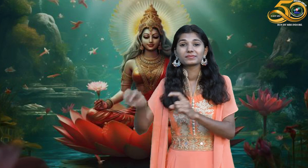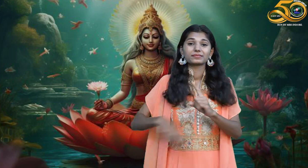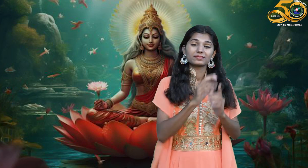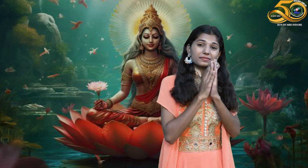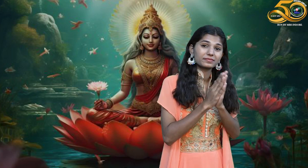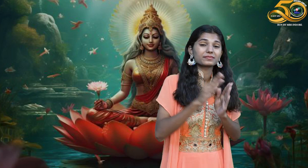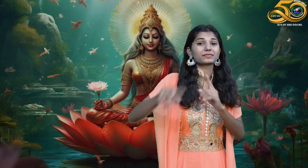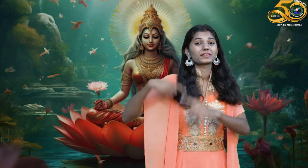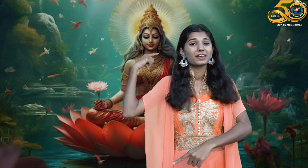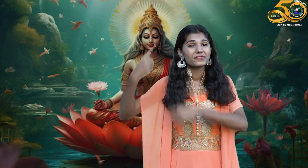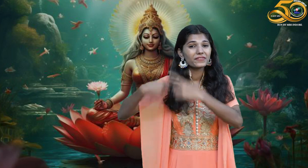संभव हो जाता है